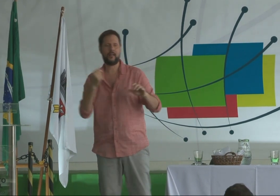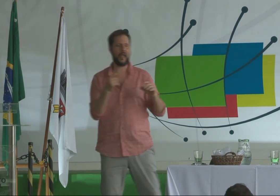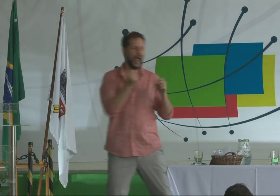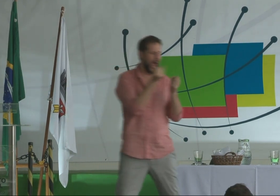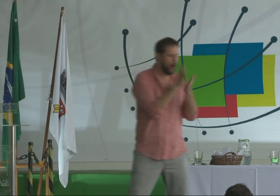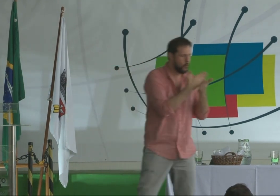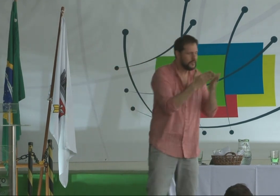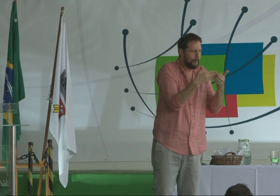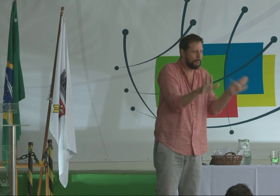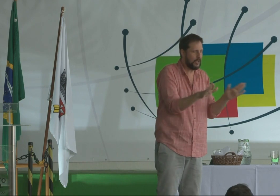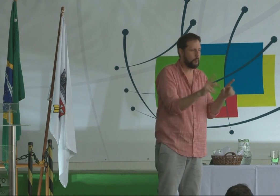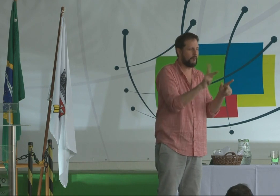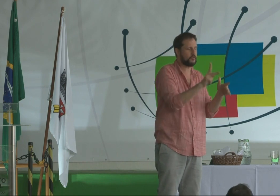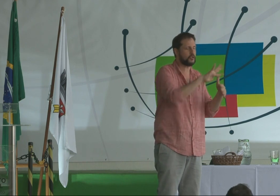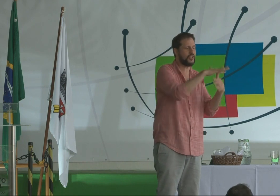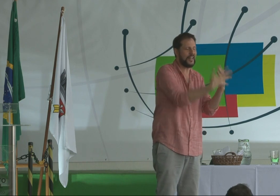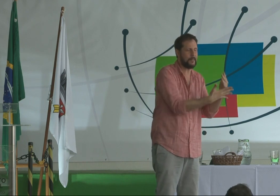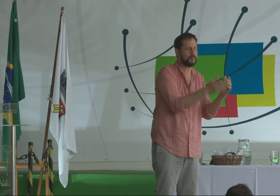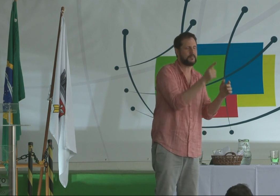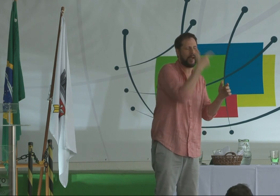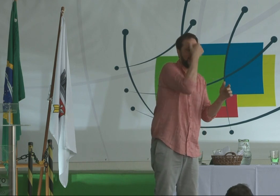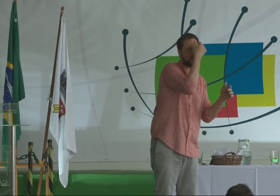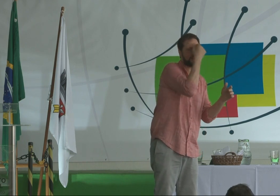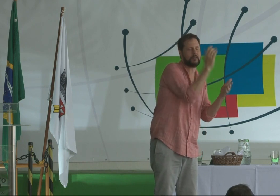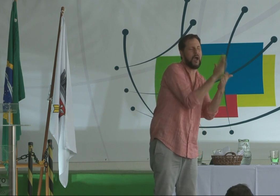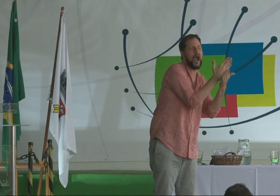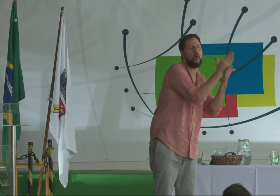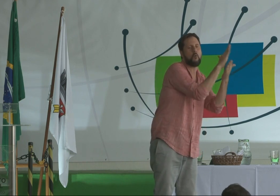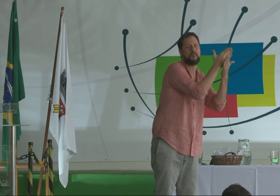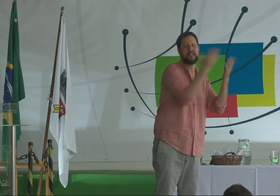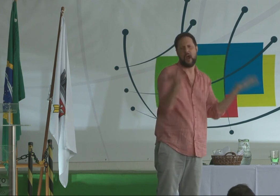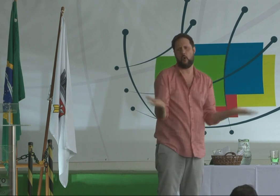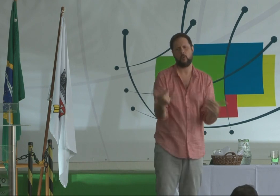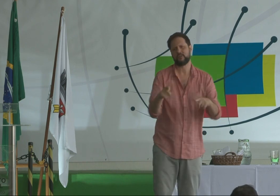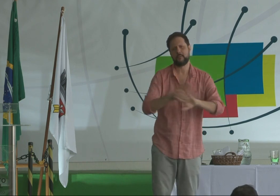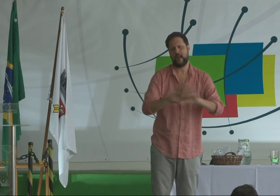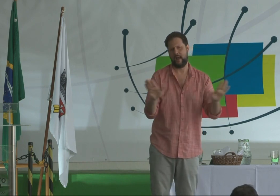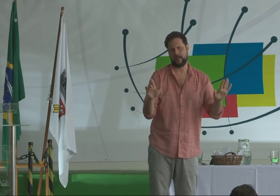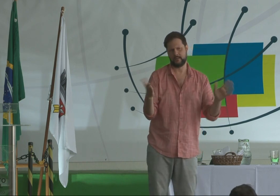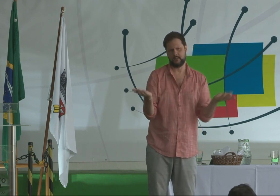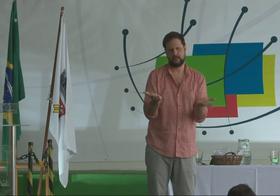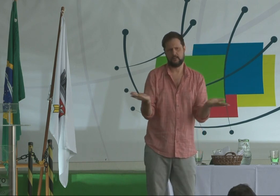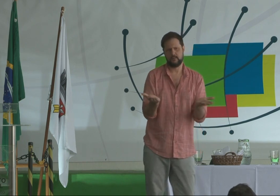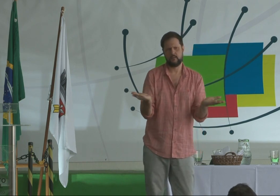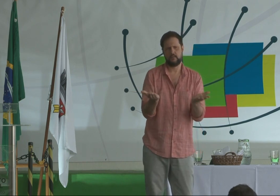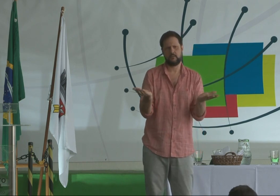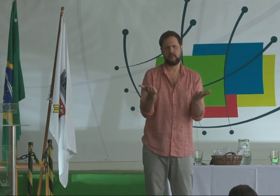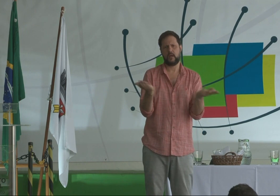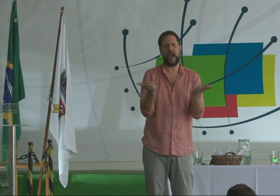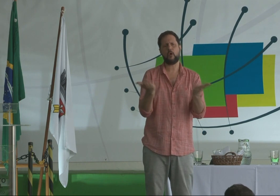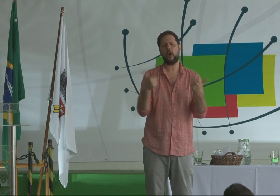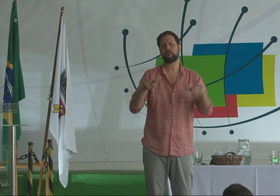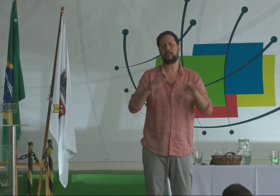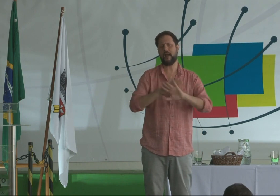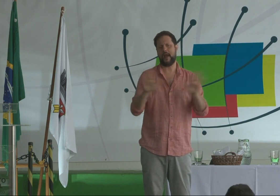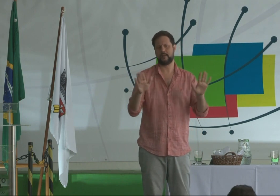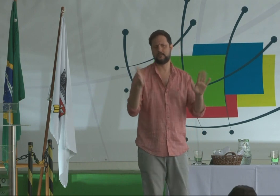e alguns, assim, com graduação, entraram como professores de livros nas universidades. Isso,